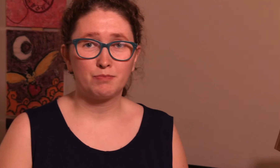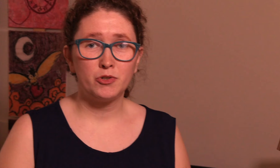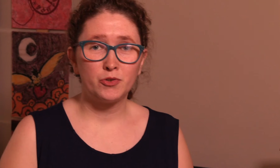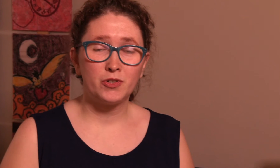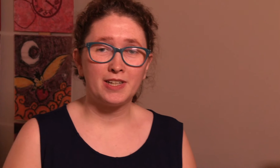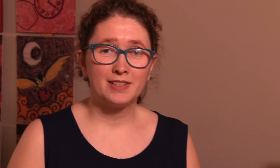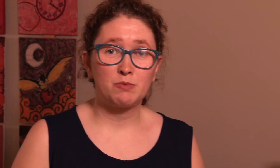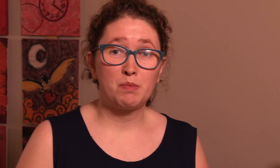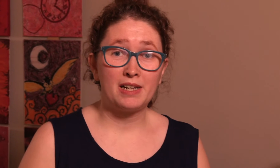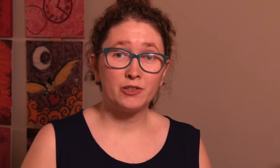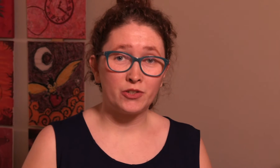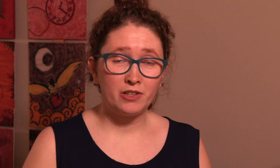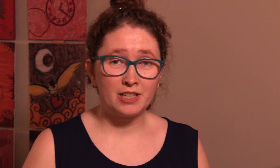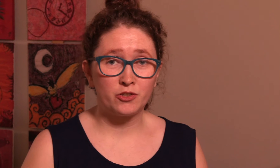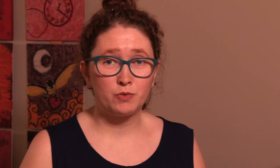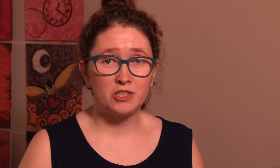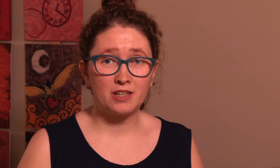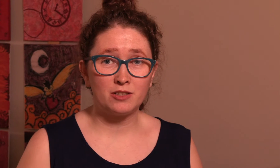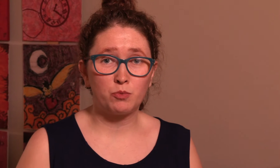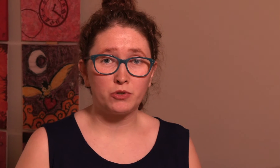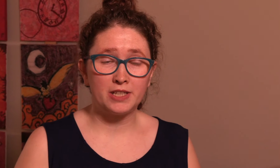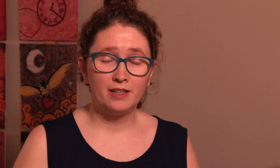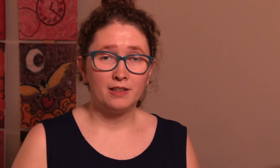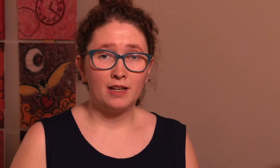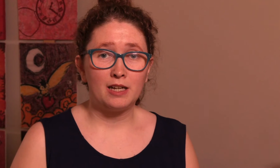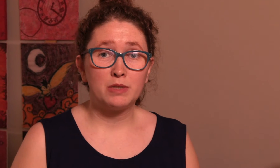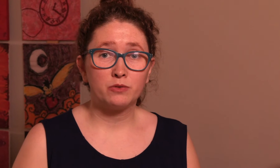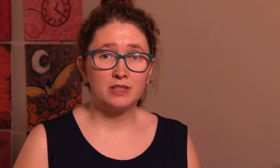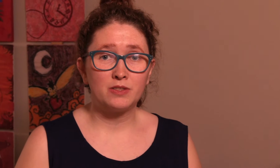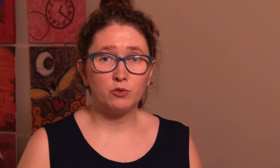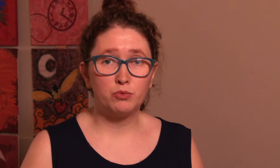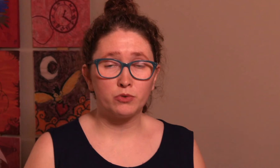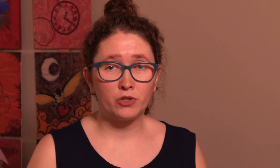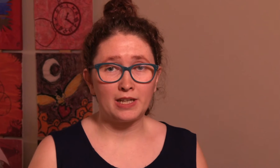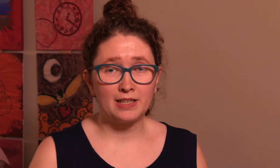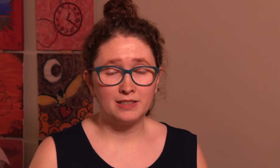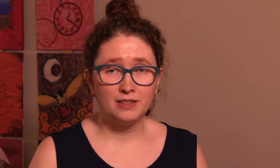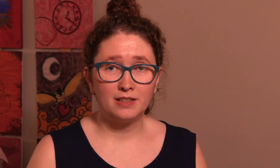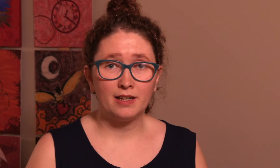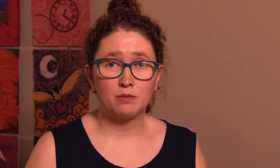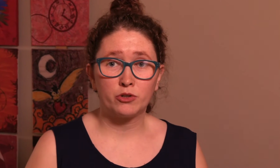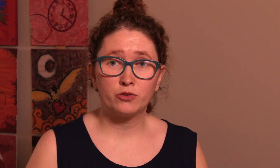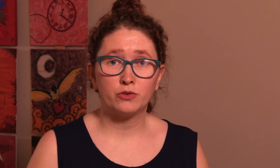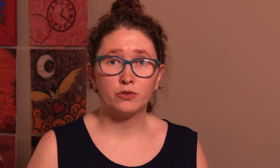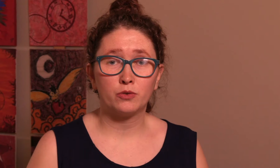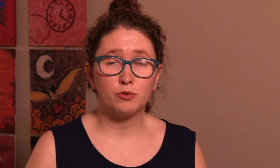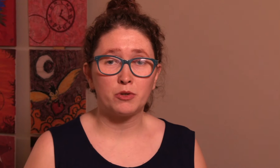Bonjour, je m'appelle Léonore et je suis chargée de projet à la maison d'édition Bouton d'or Acadie, à Moncton, au Nouveau-Point